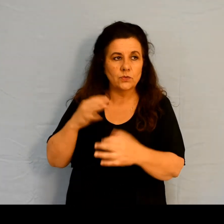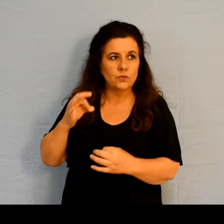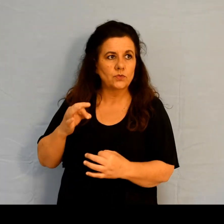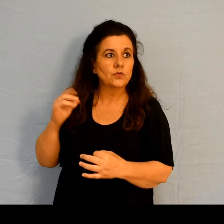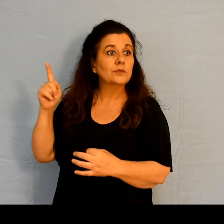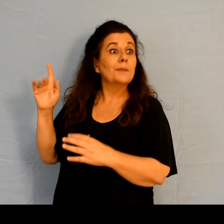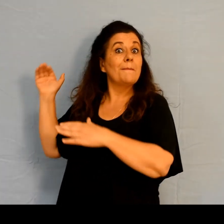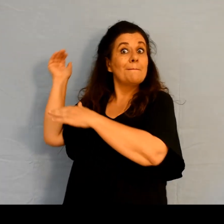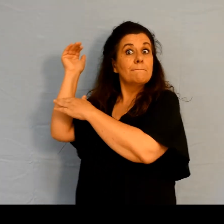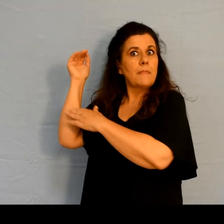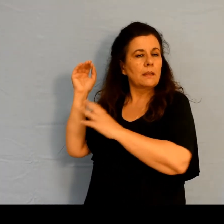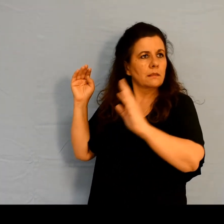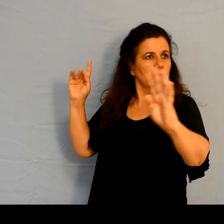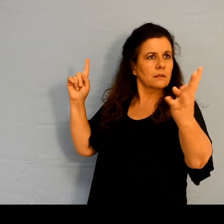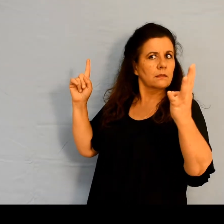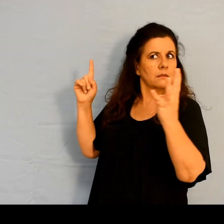ce qui s'était passé.